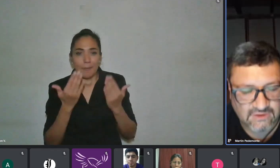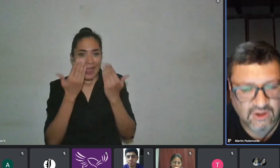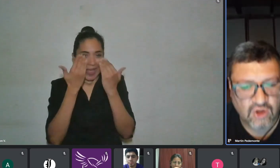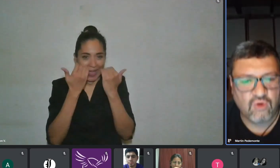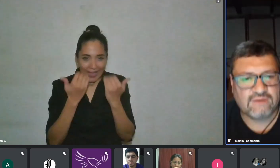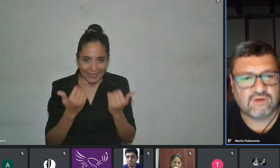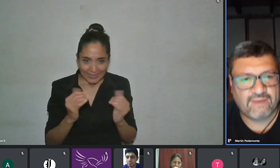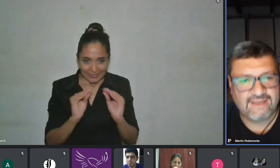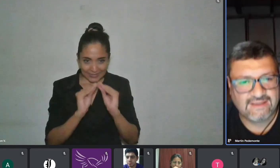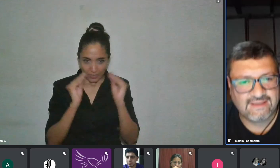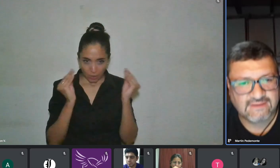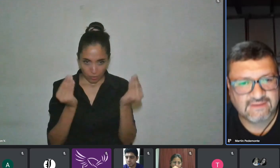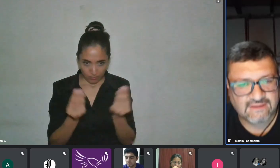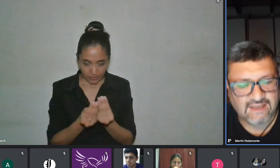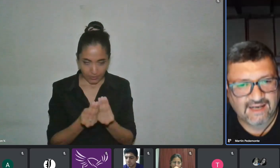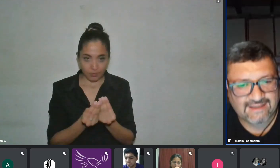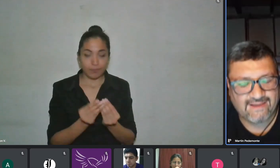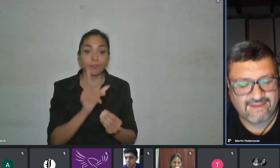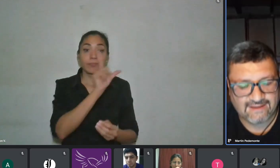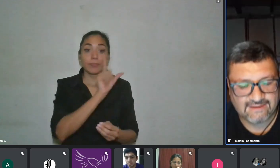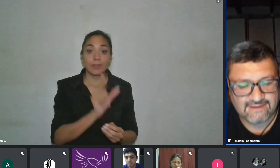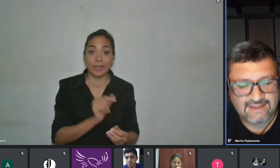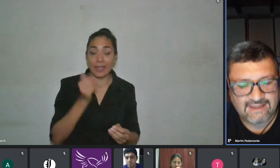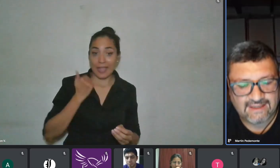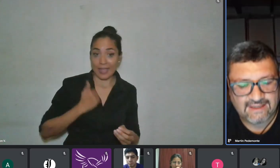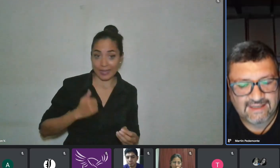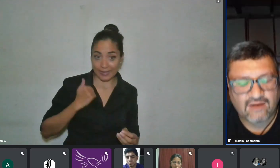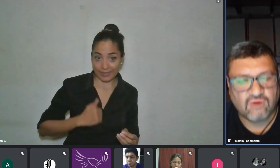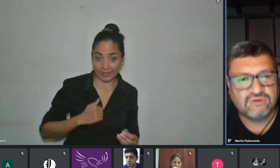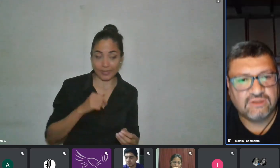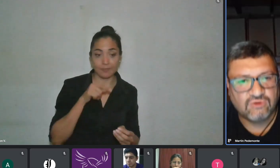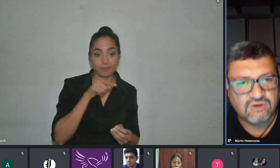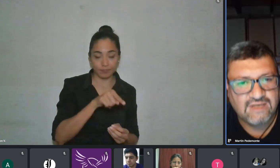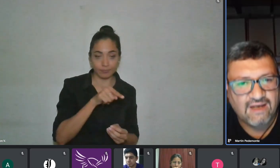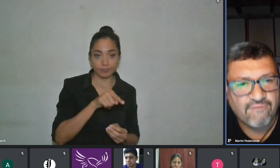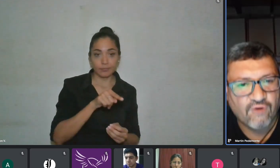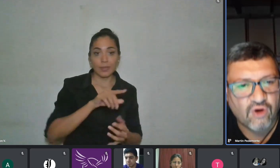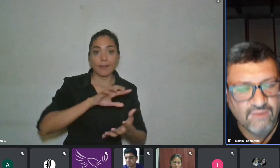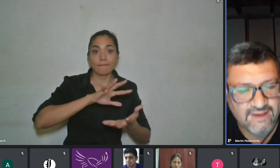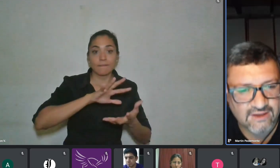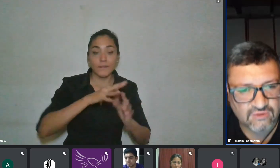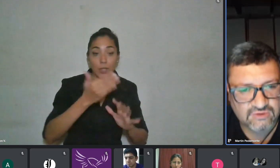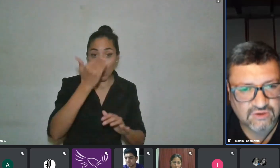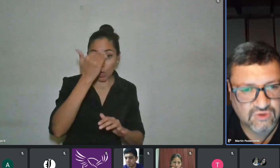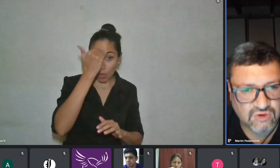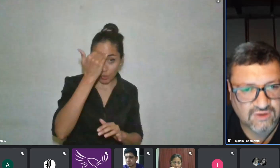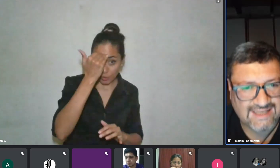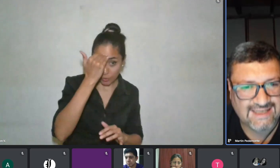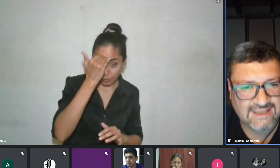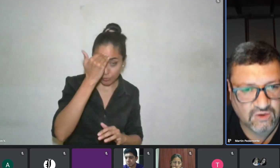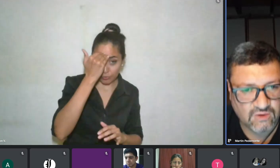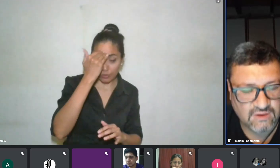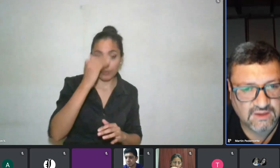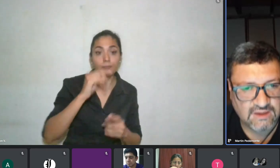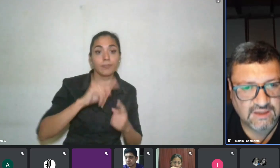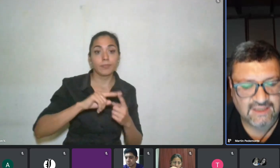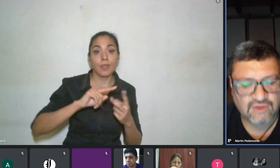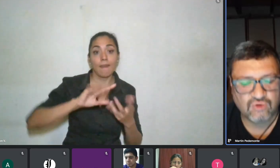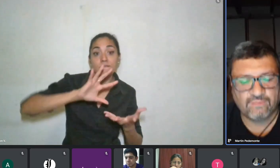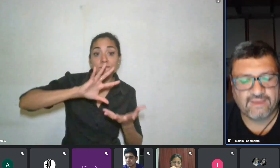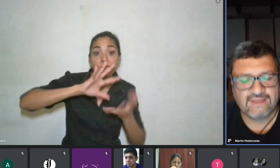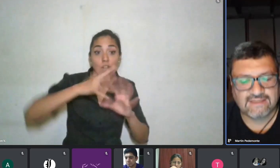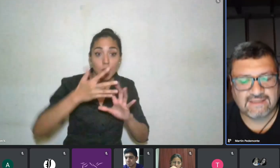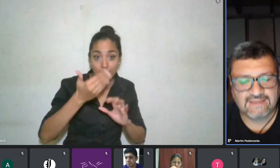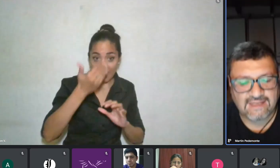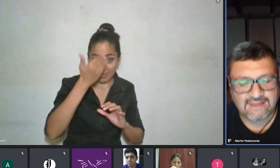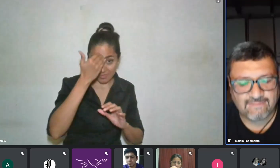completo. Nuestro país, a través de la Constitución y la forma de constitución que eligió,